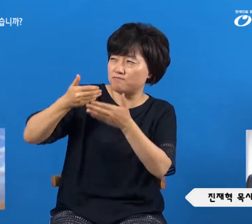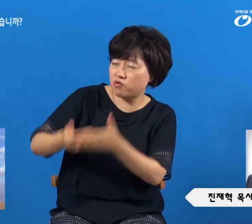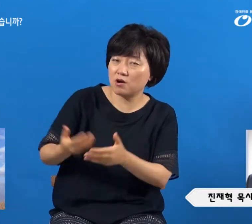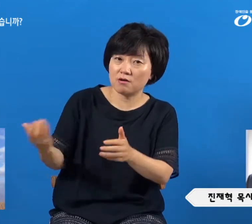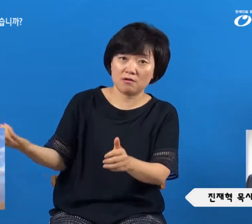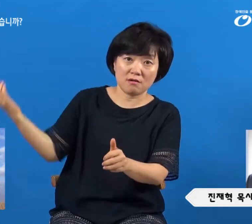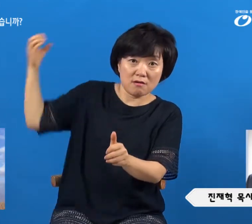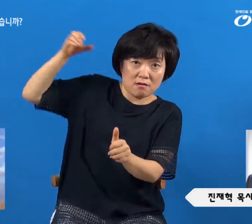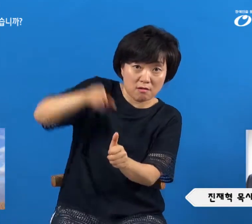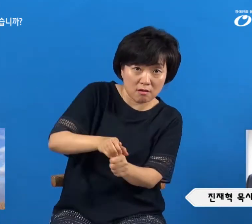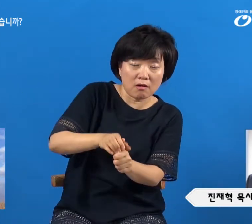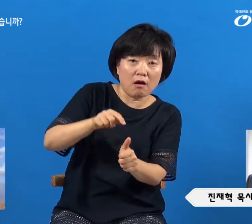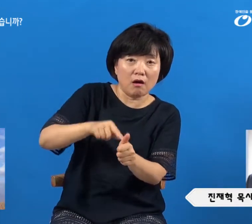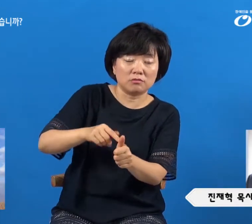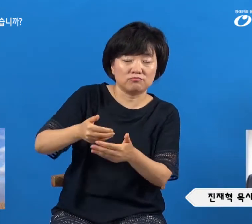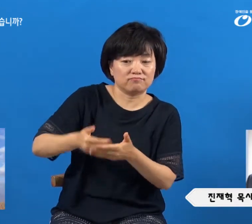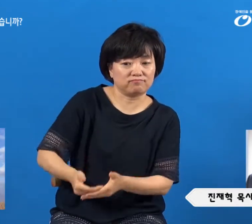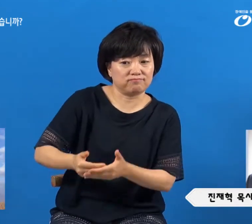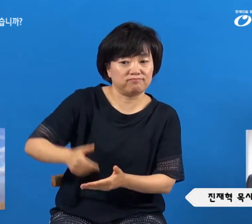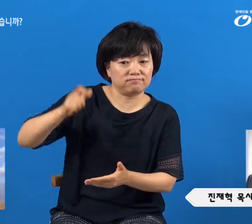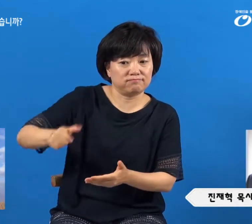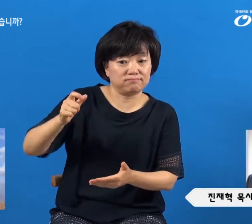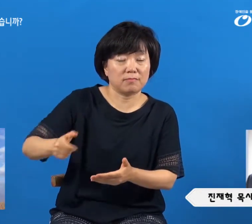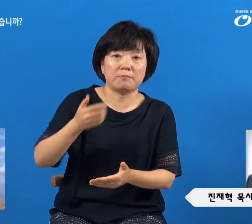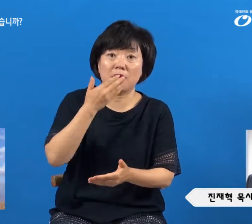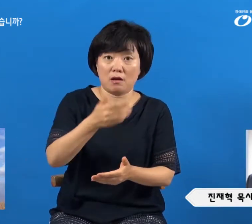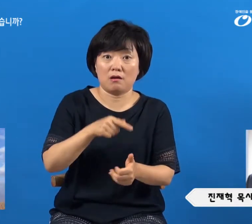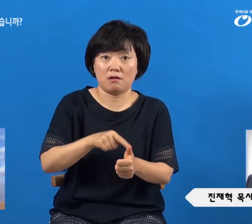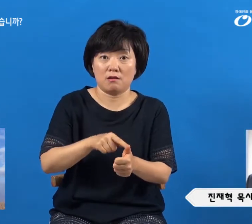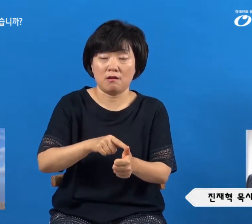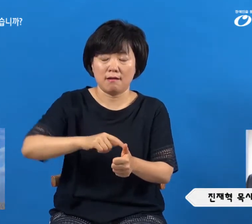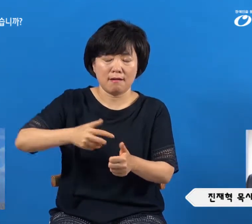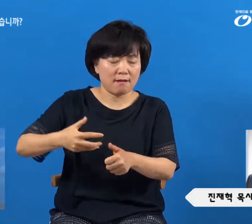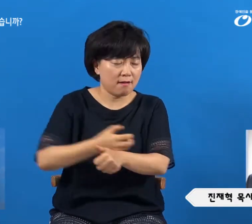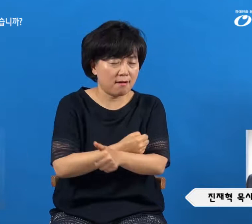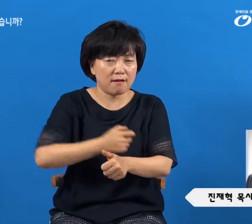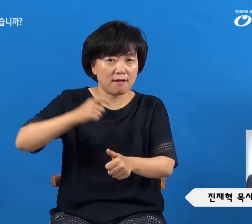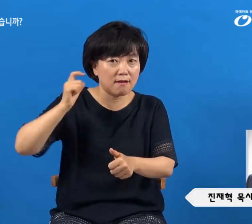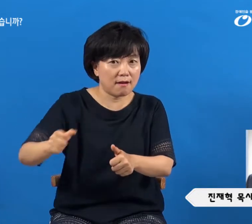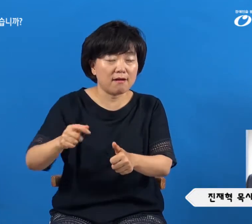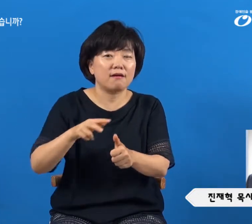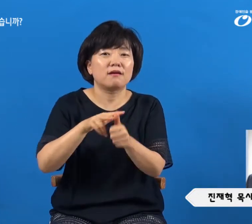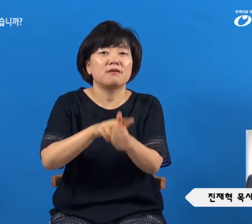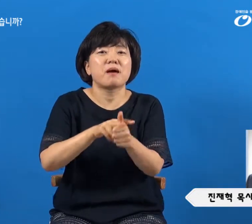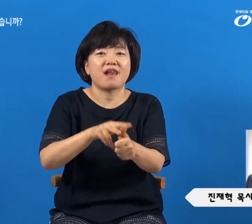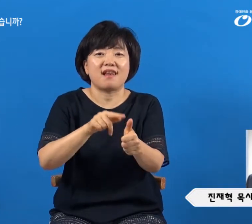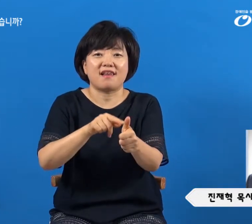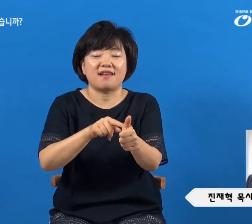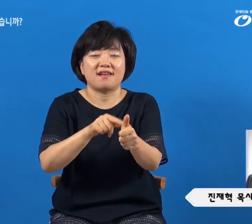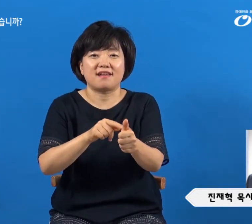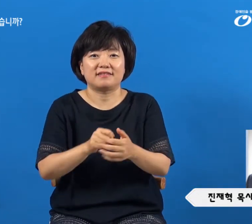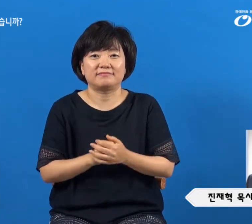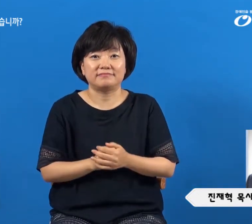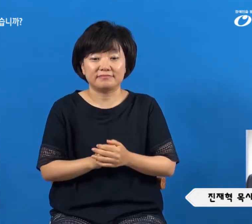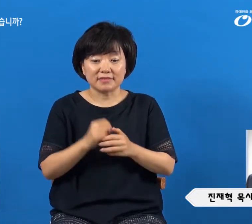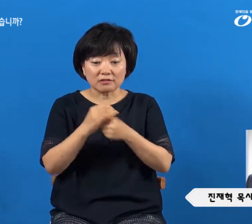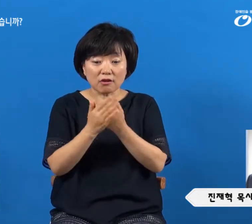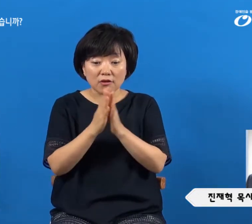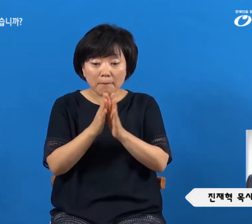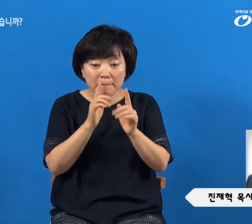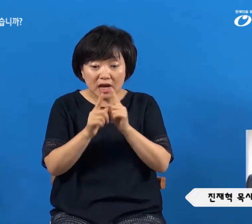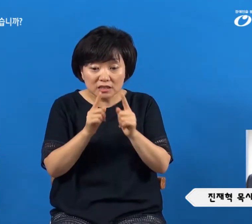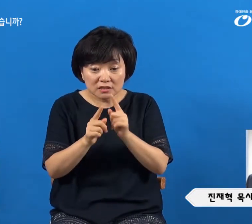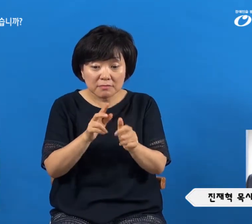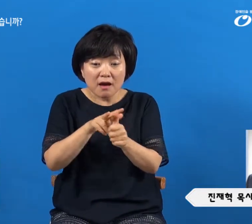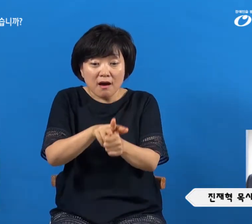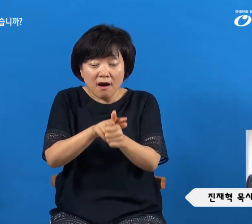잘 견딜 수가 있습니다. 그렇게 엄청난 동물인 말, 그런데 오늘 성경 말씀 보니까 그 말들의